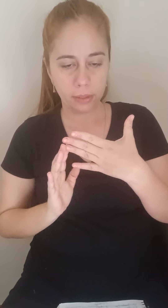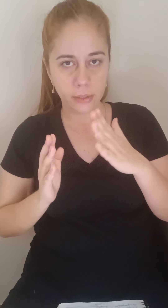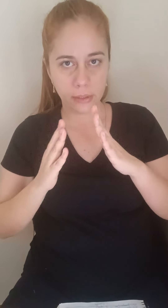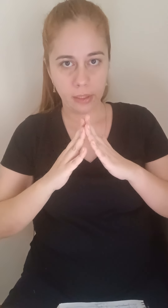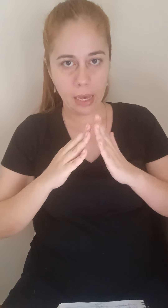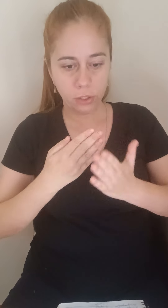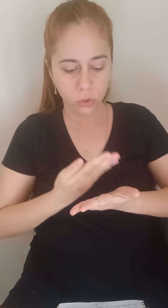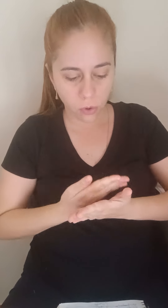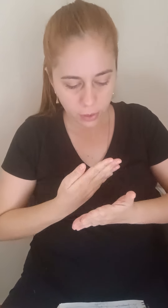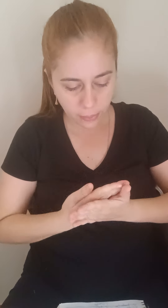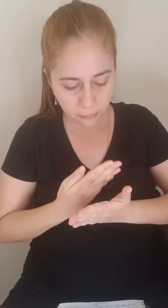Libras na escola.